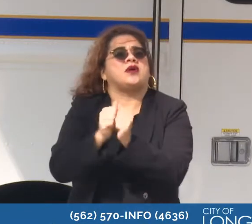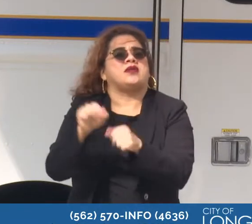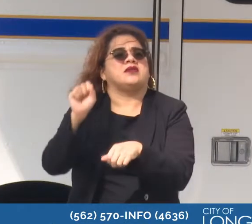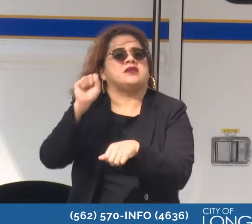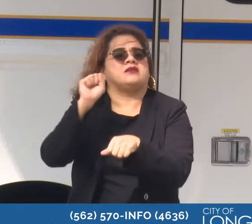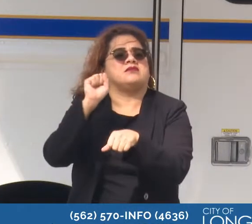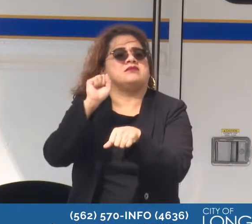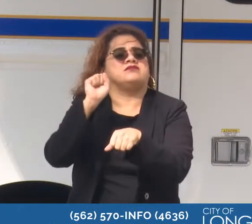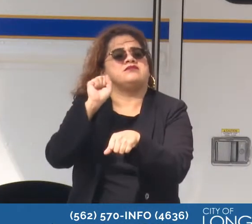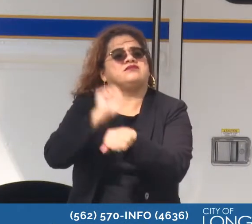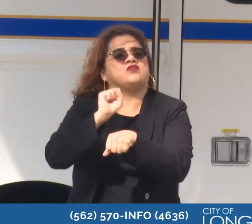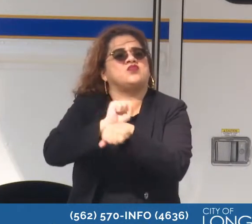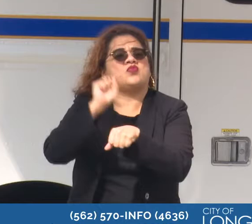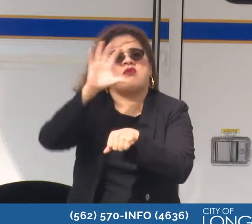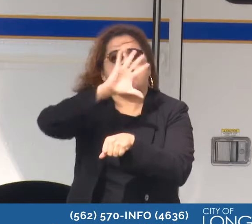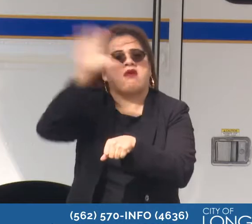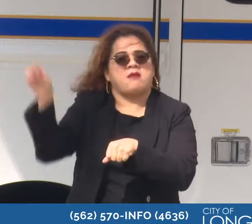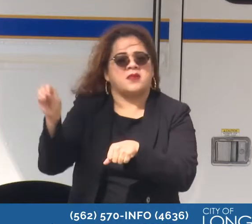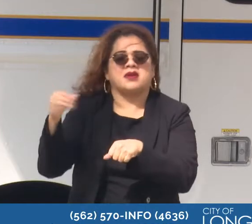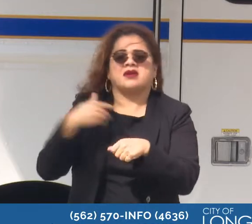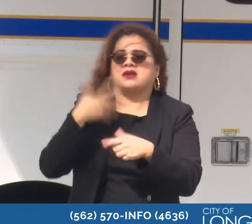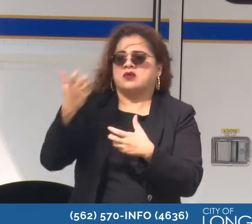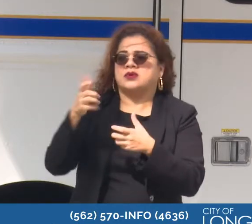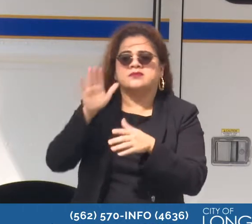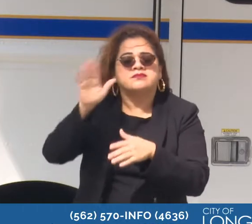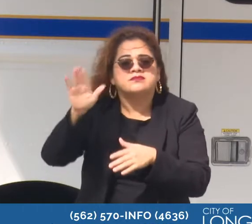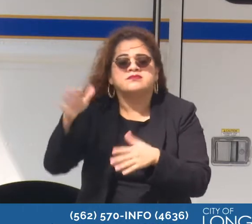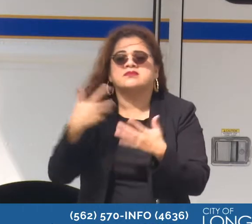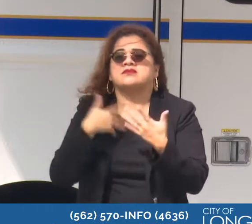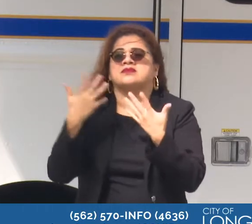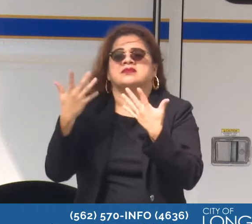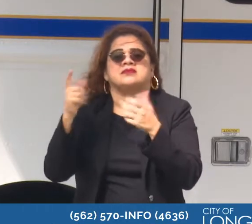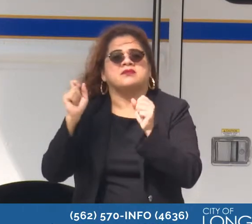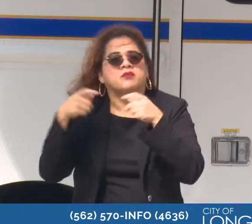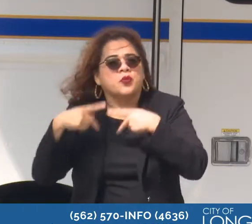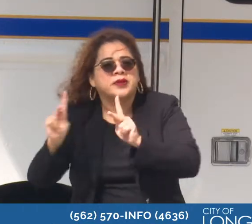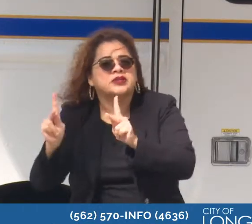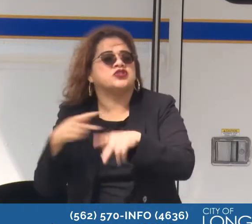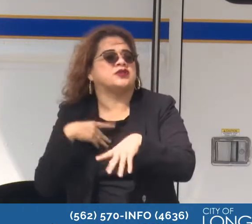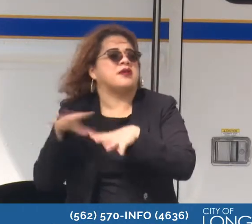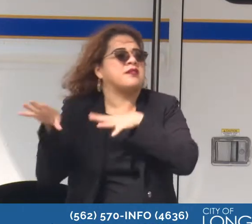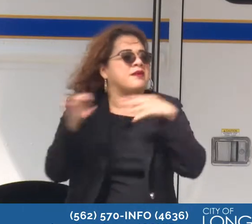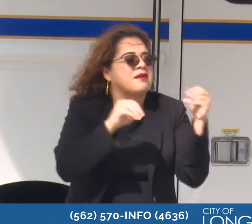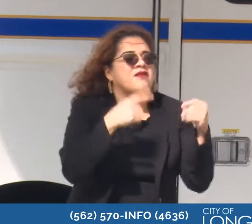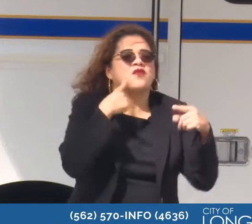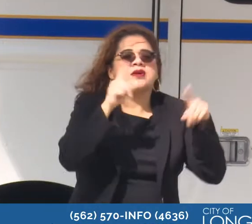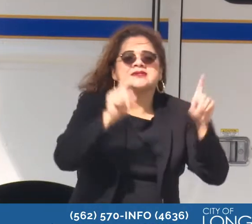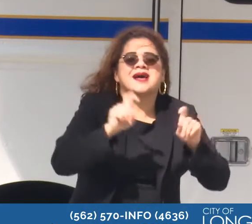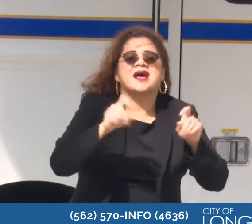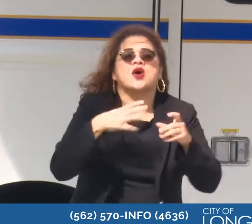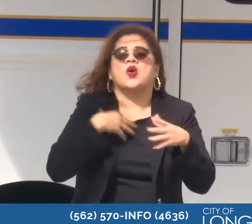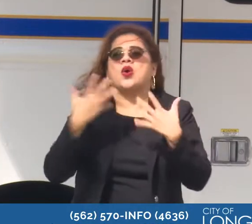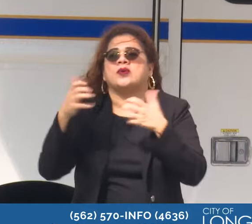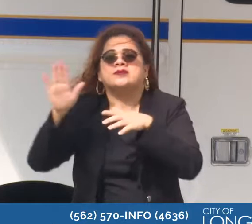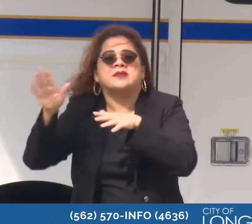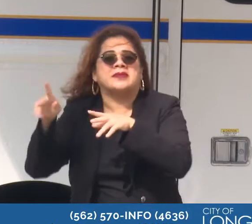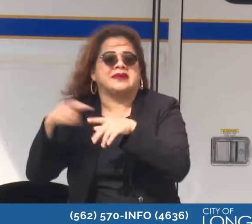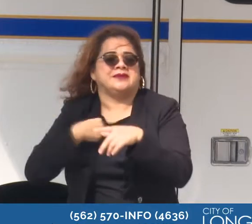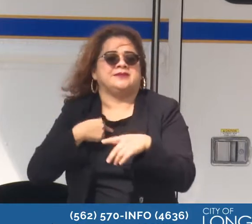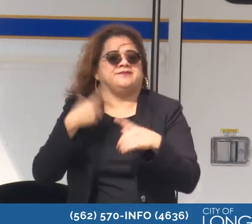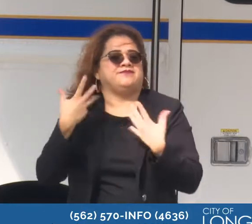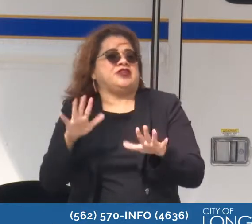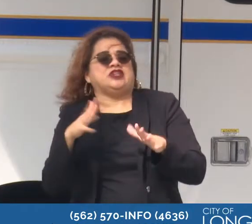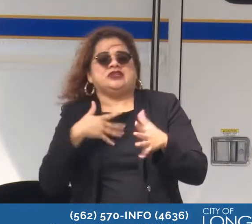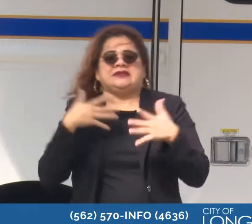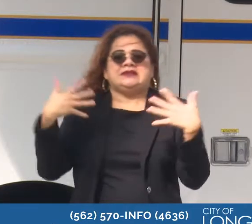si toman el examen y salen positivos para COVID-19. En este momento esta clínica va a